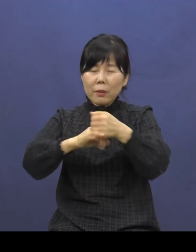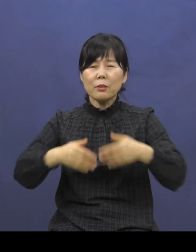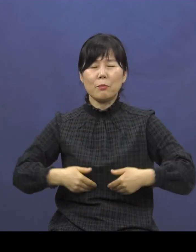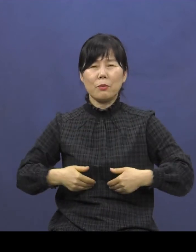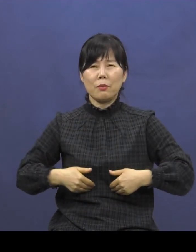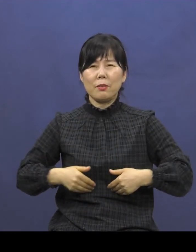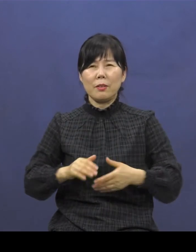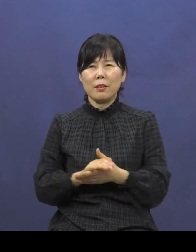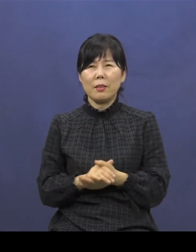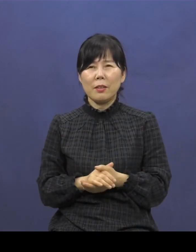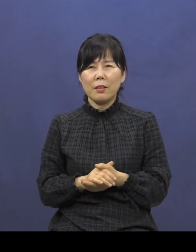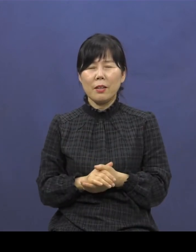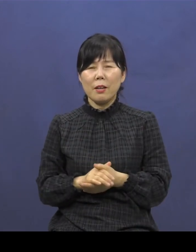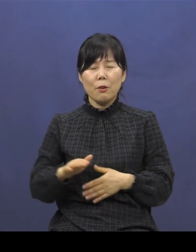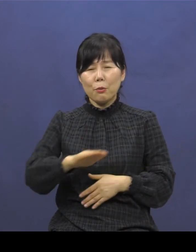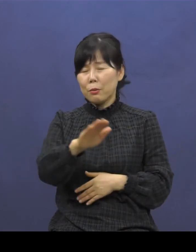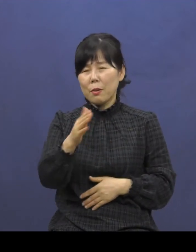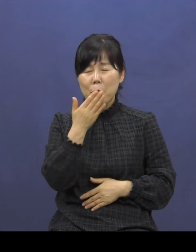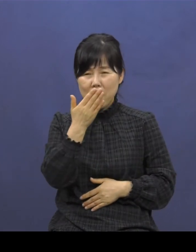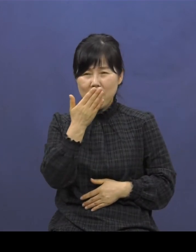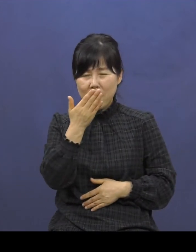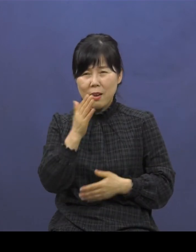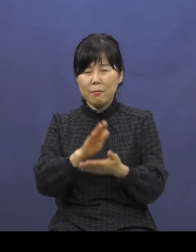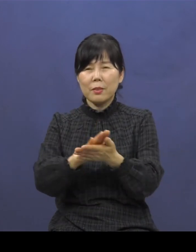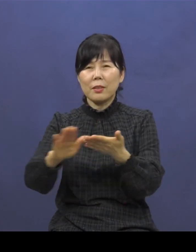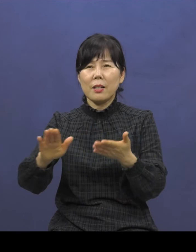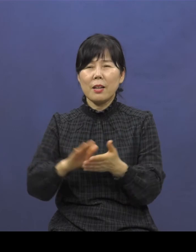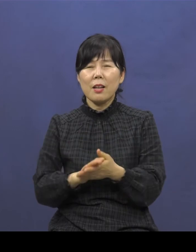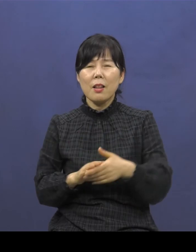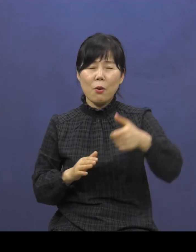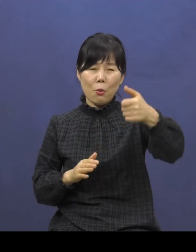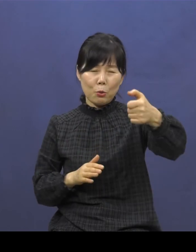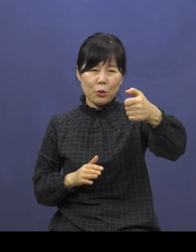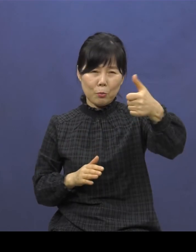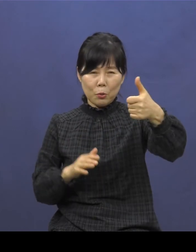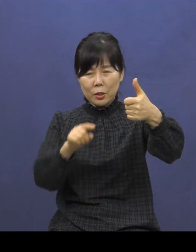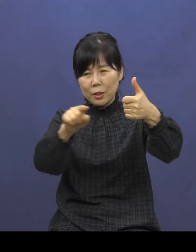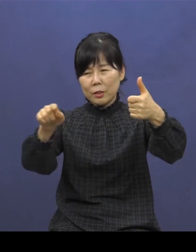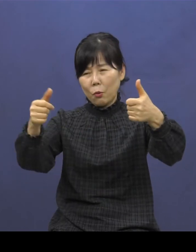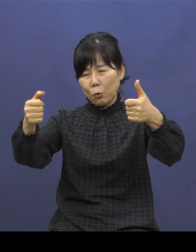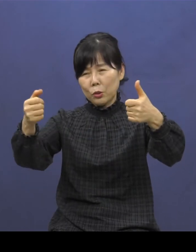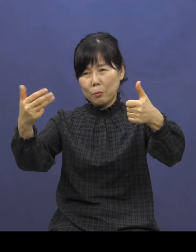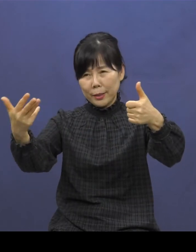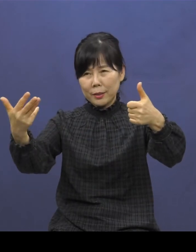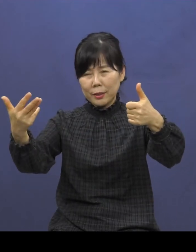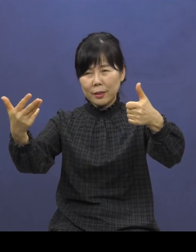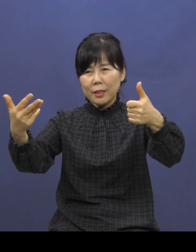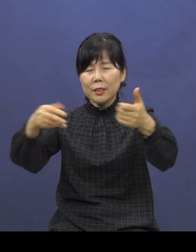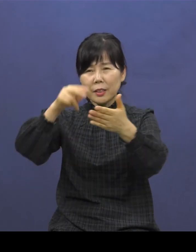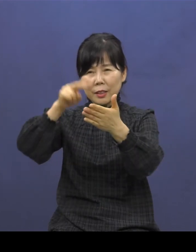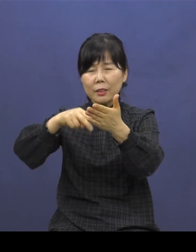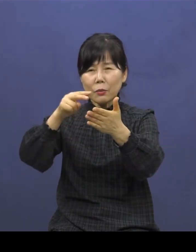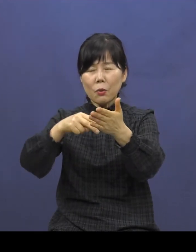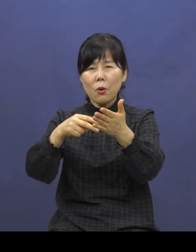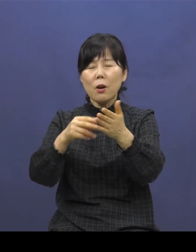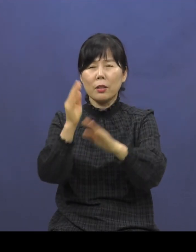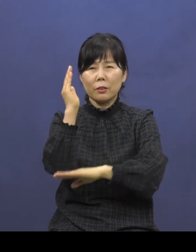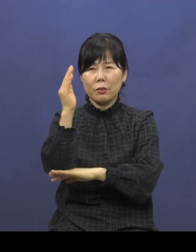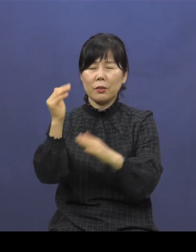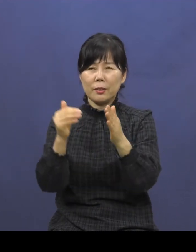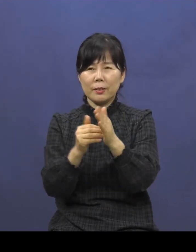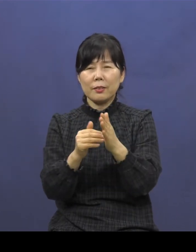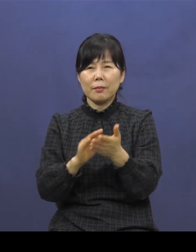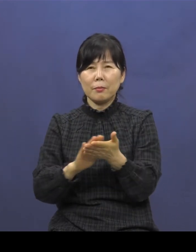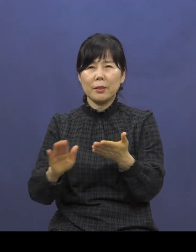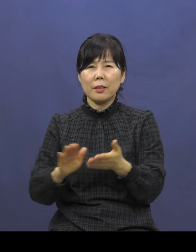해야 한다고 믿습니다. 우리는 할 수 있습니다. 우리 55절, 58절까지 이 말씀을 같이 읽으면서 오늘 말씀을